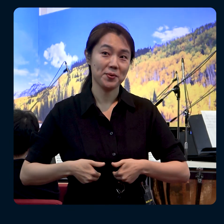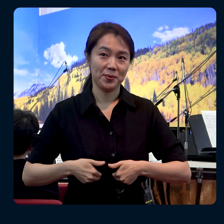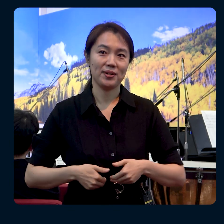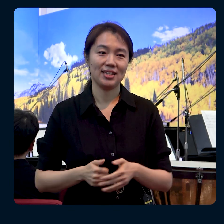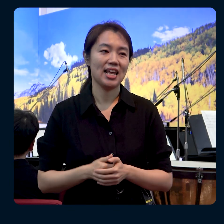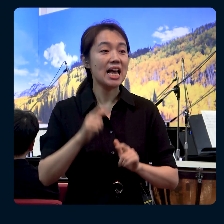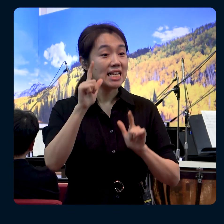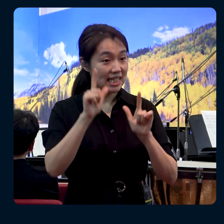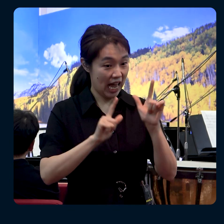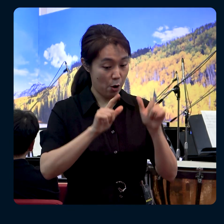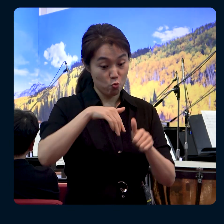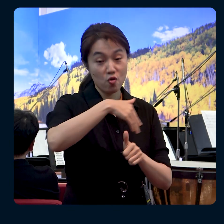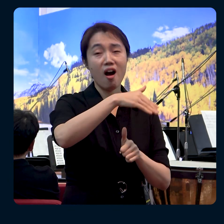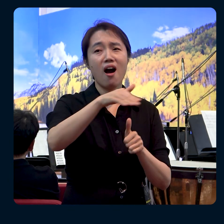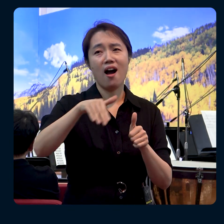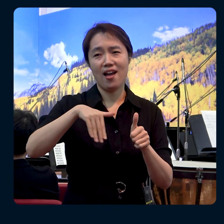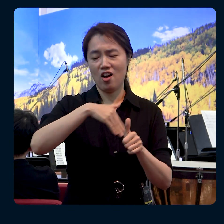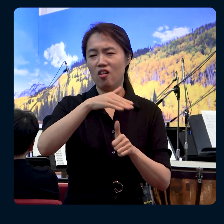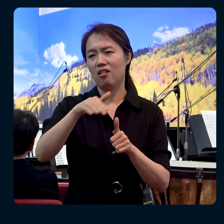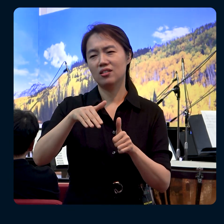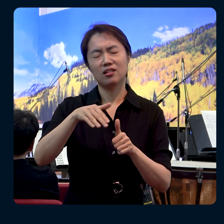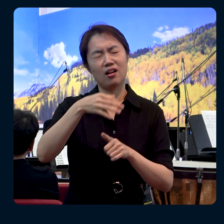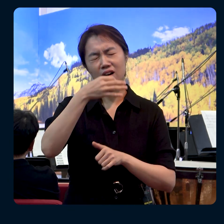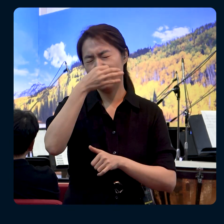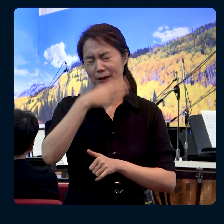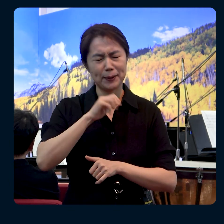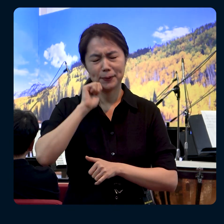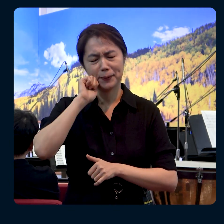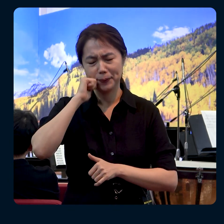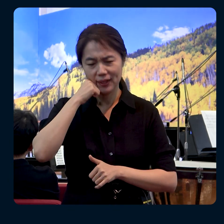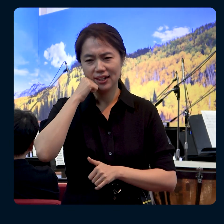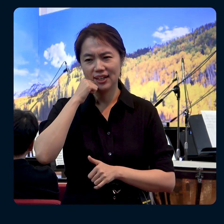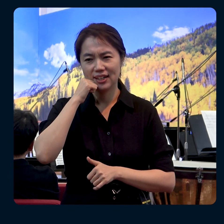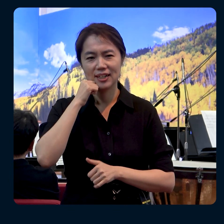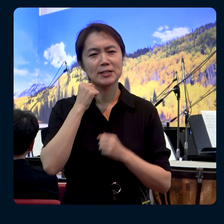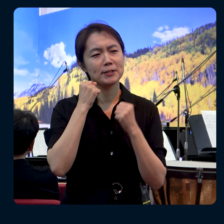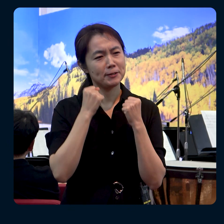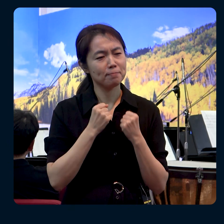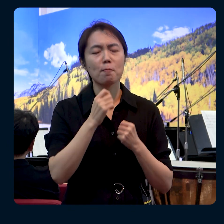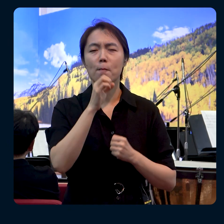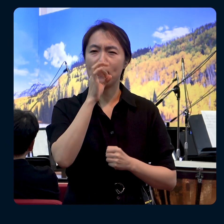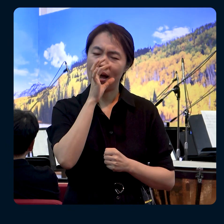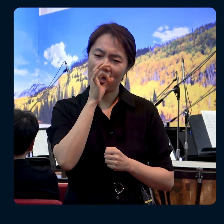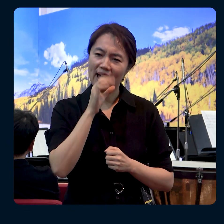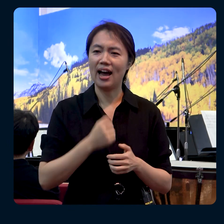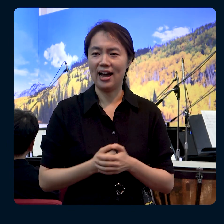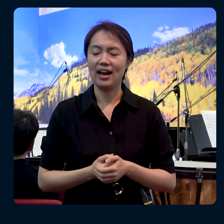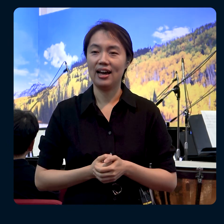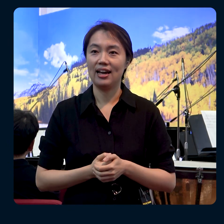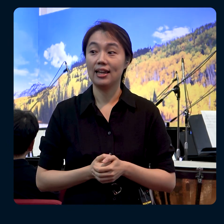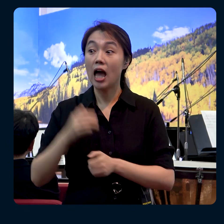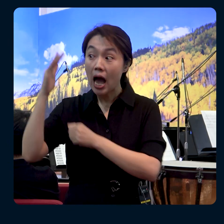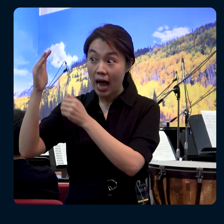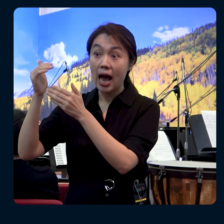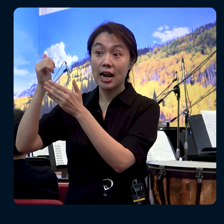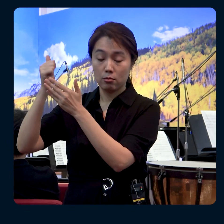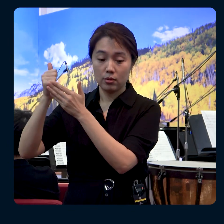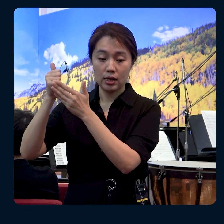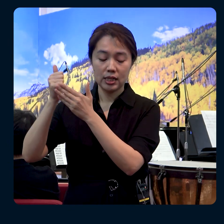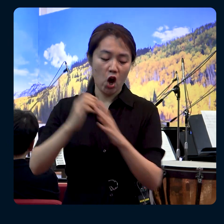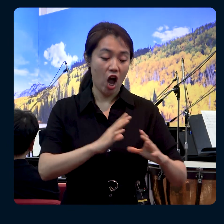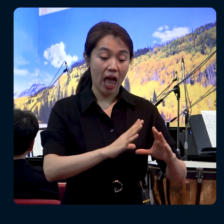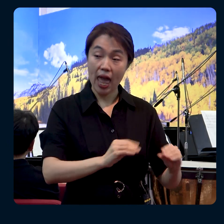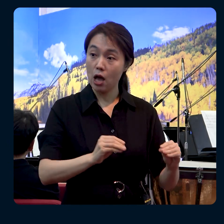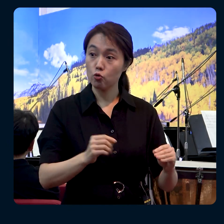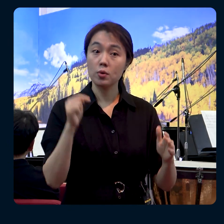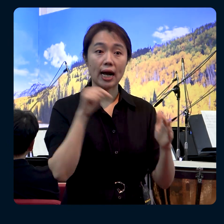상황이, 현실이 그렇게 힘들고 어려웠다는 것. 그러니까 하나님께서 애굽으로 내려가지